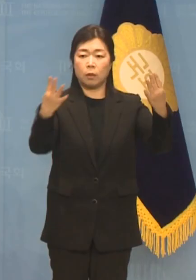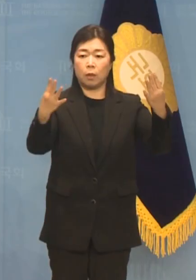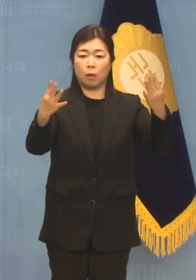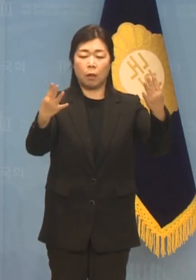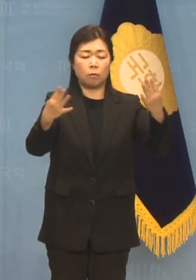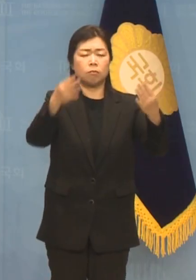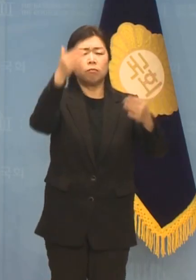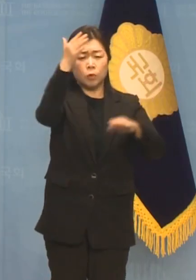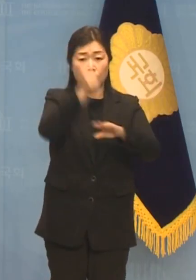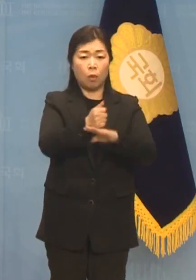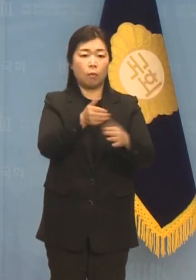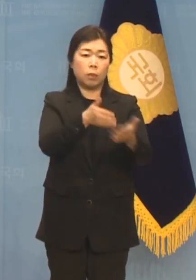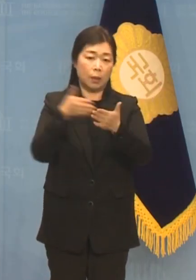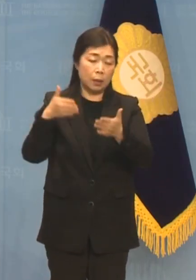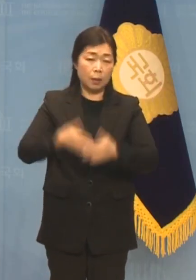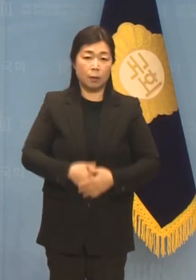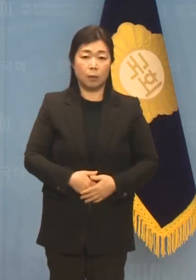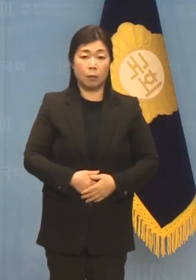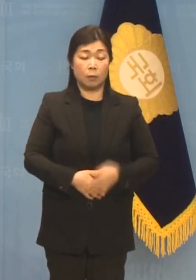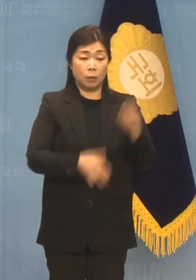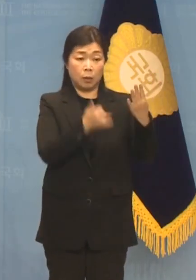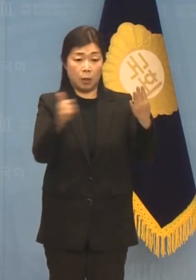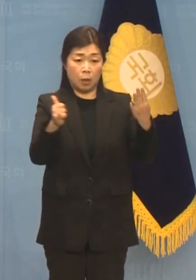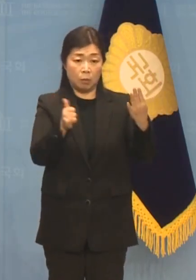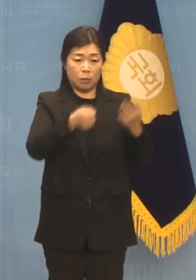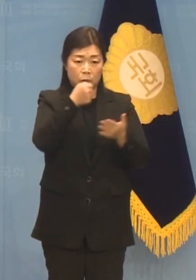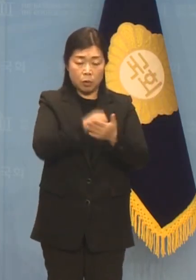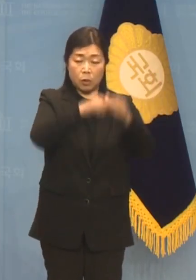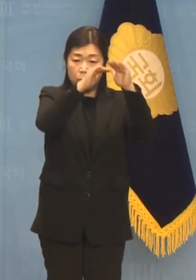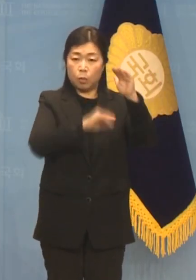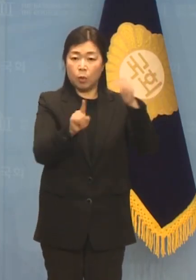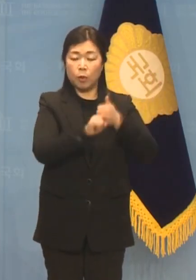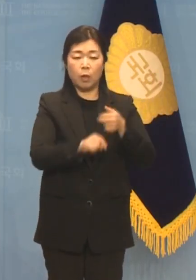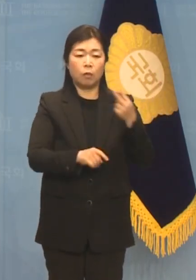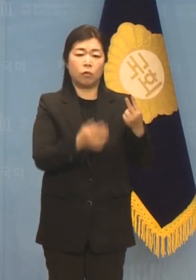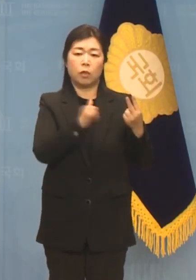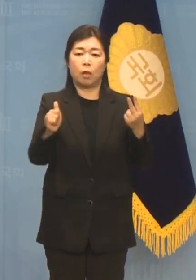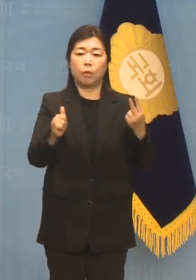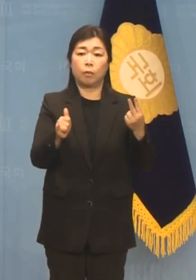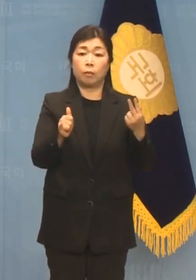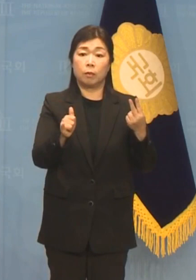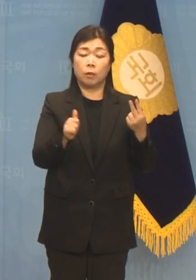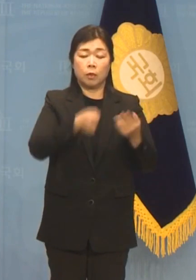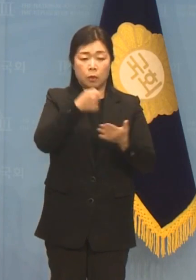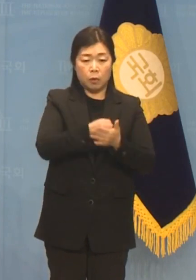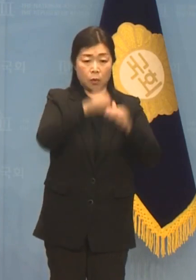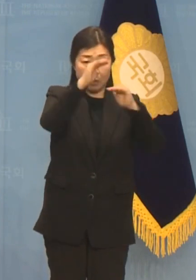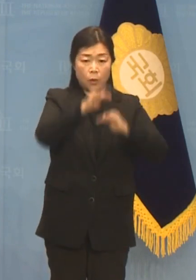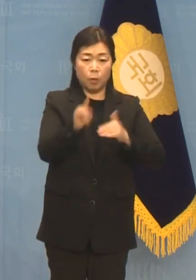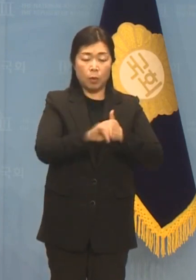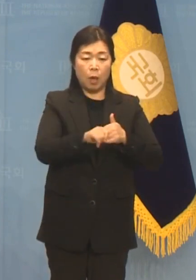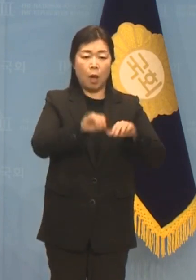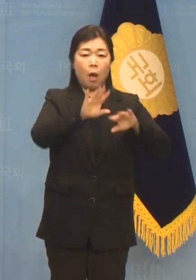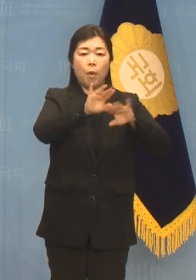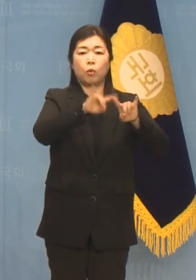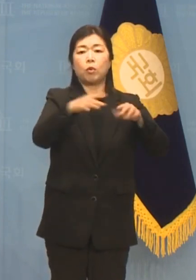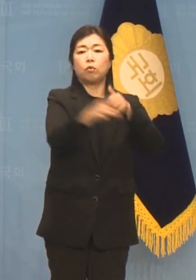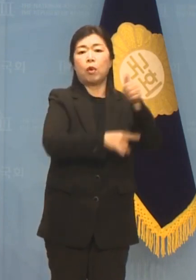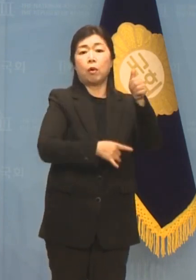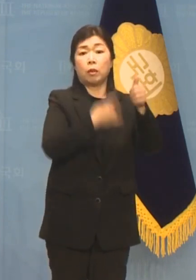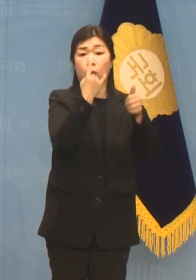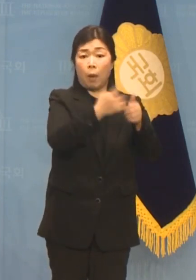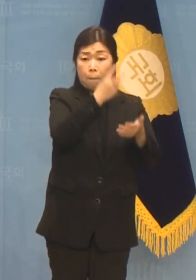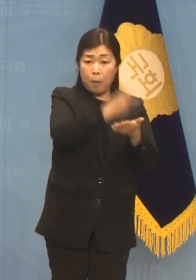4명의 인용 의견 결정문을 보면 이인에 의한 의결이 방통위법에 위반될 가능성이 있음을 인식하고